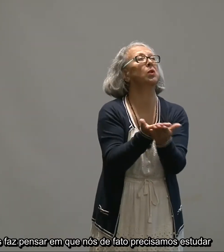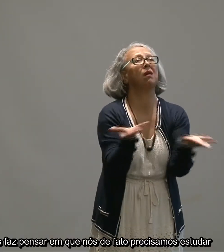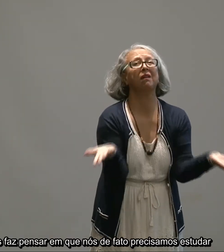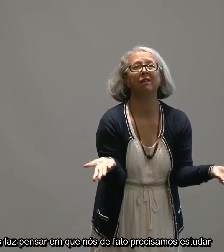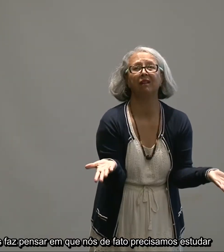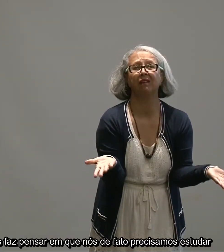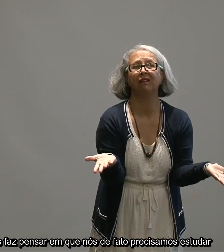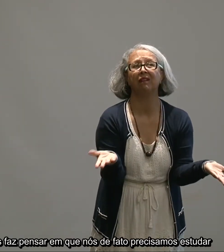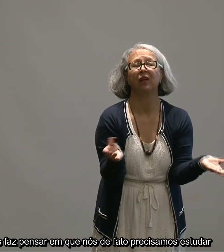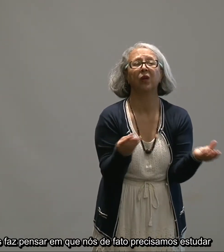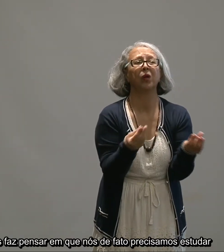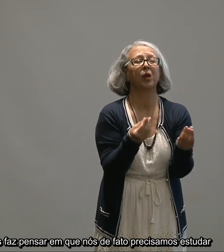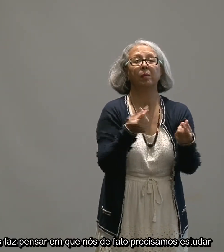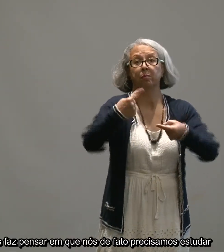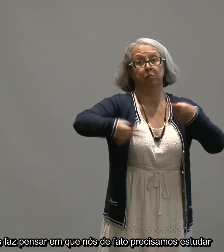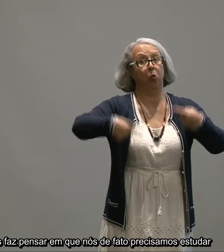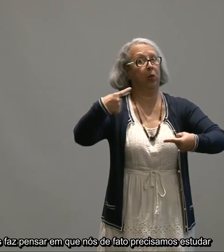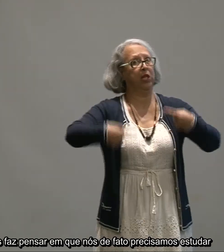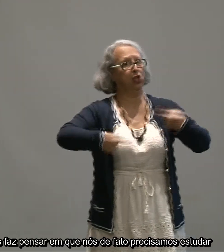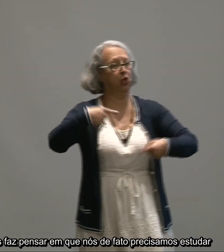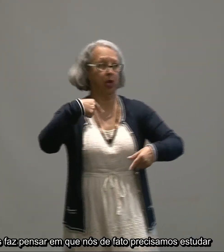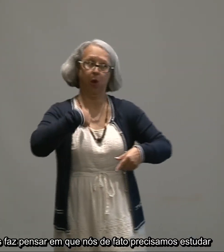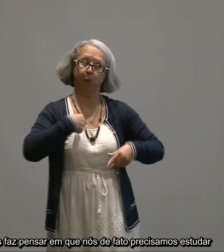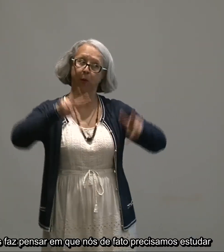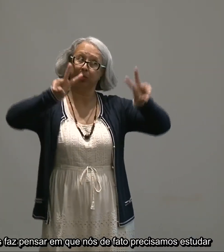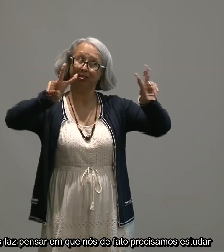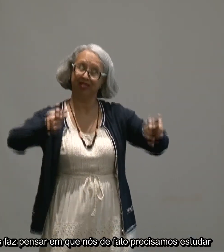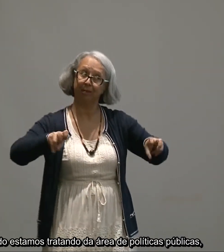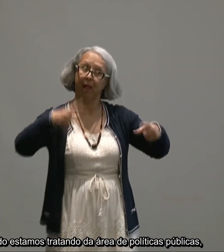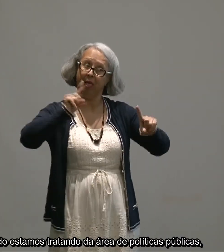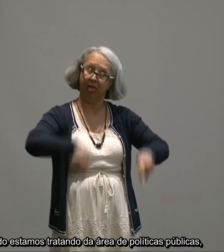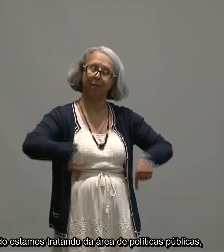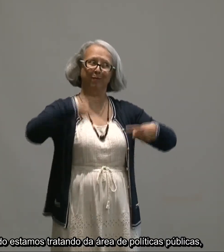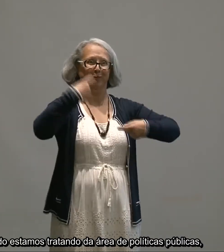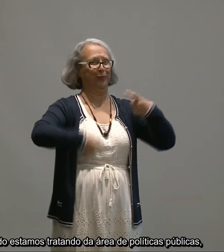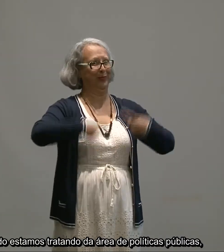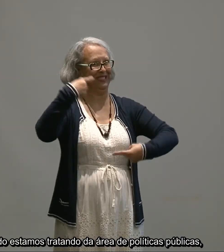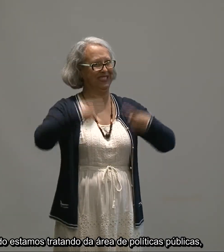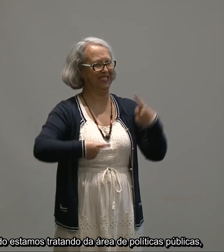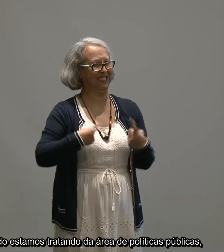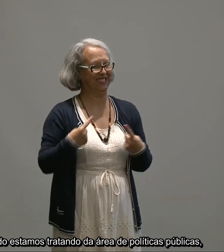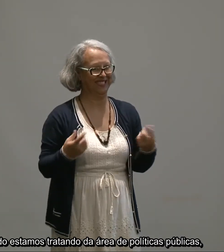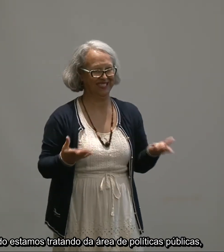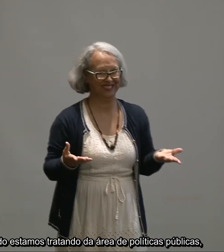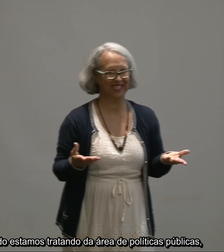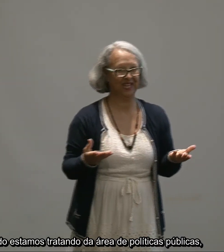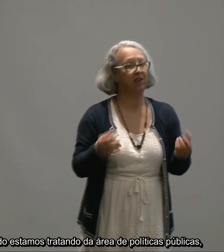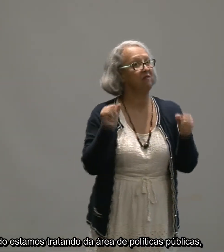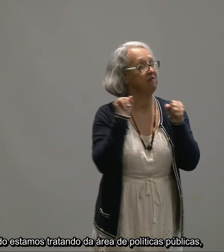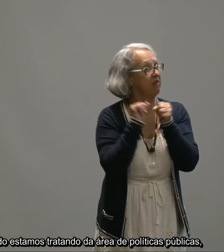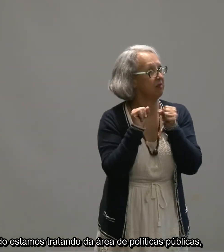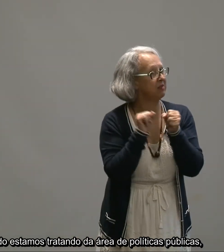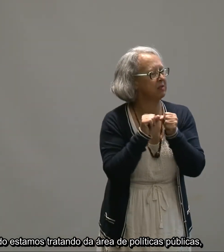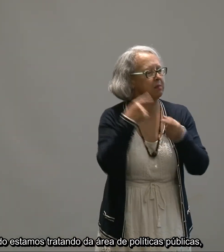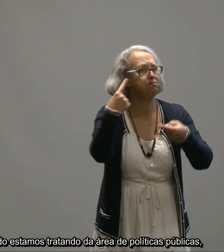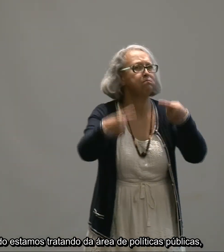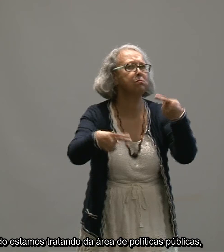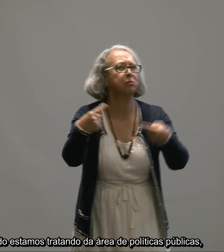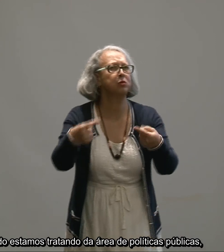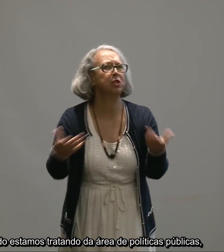Isso nos faz pensar no que nós de fato precisamos estudar quando estamos tratando da área de políticas